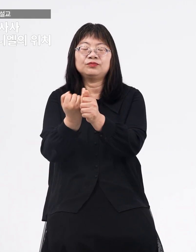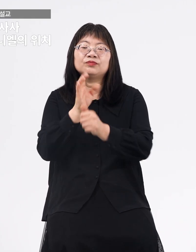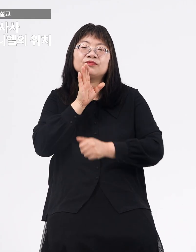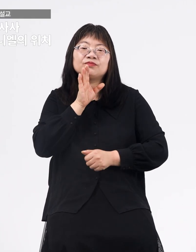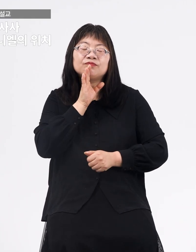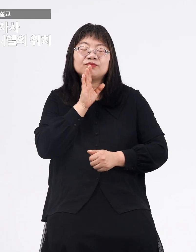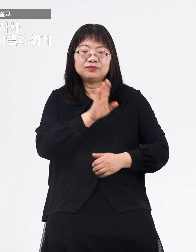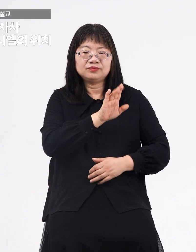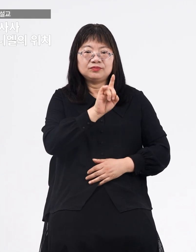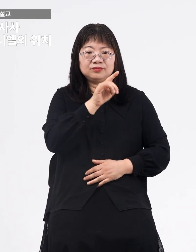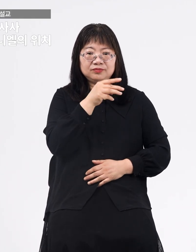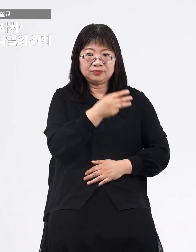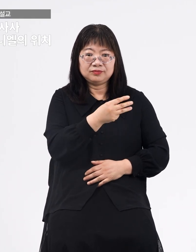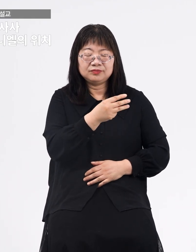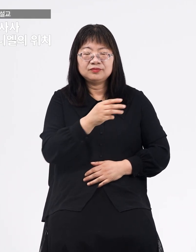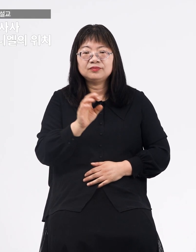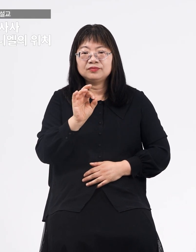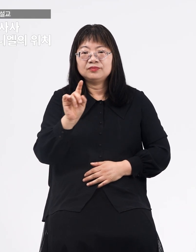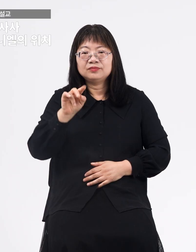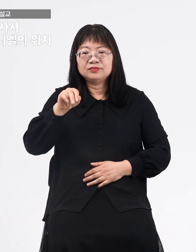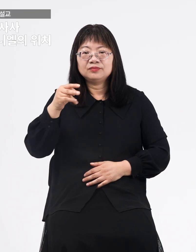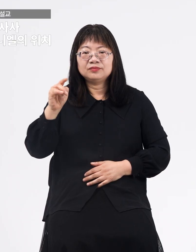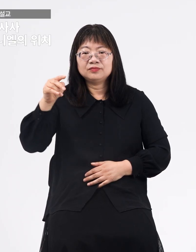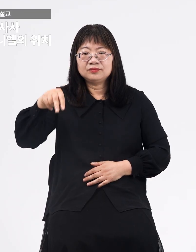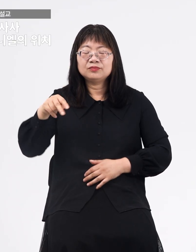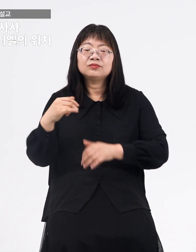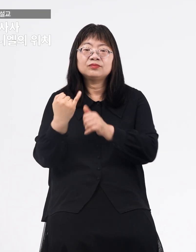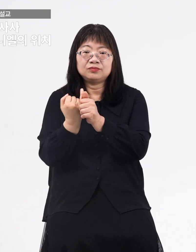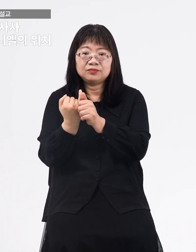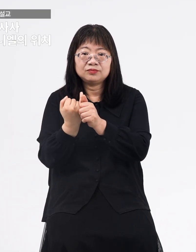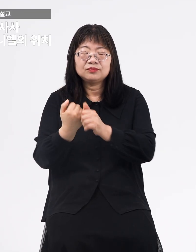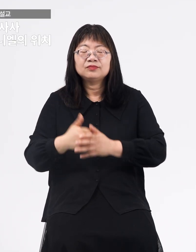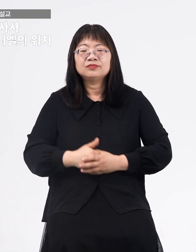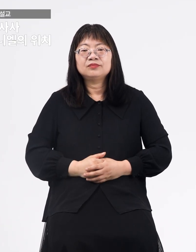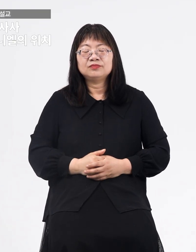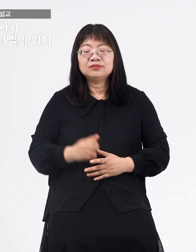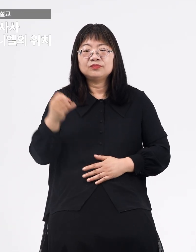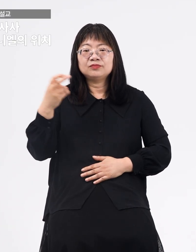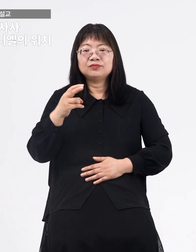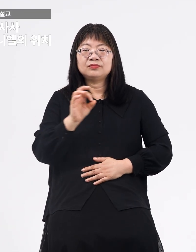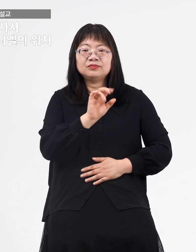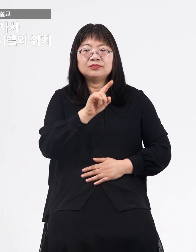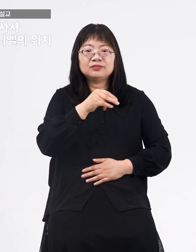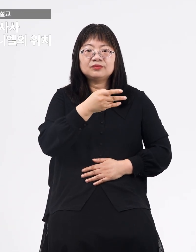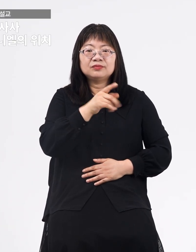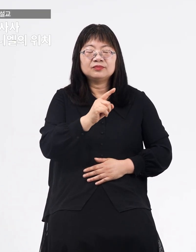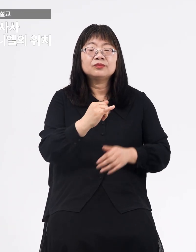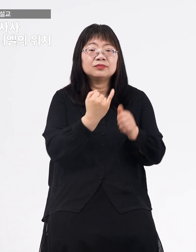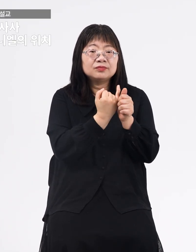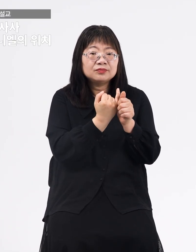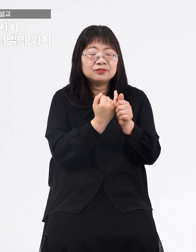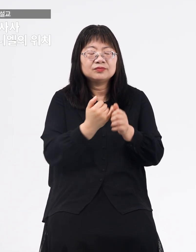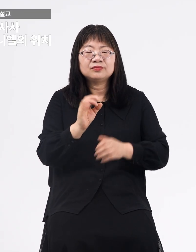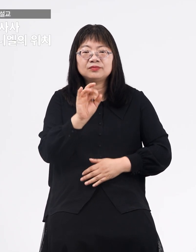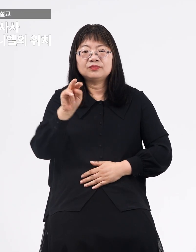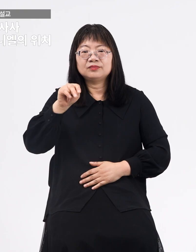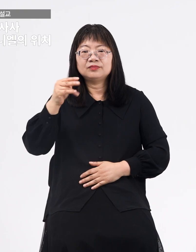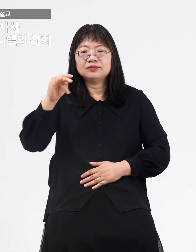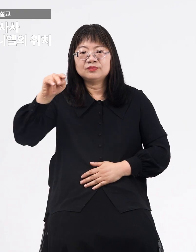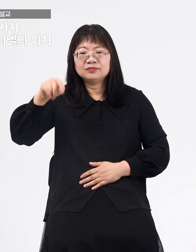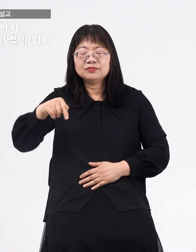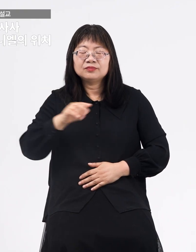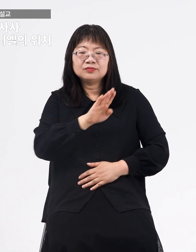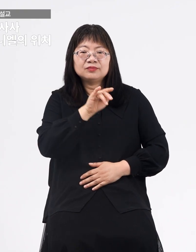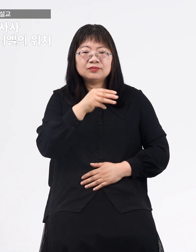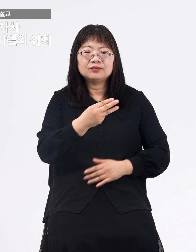그 바알이 아스다롯도 부부로, 또 아세라도 부부로. 아스다롯은 바알과